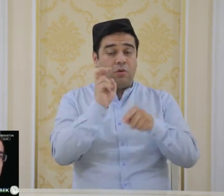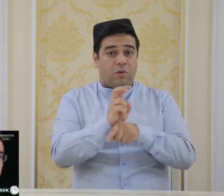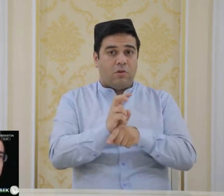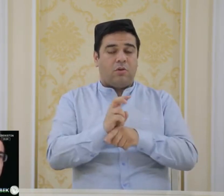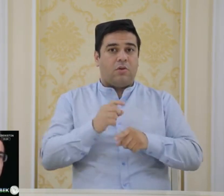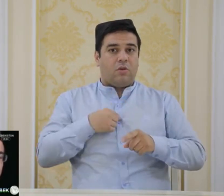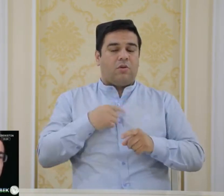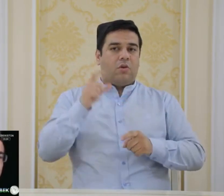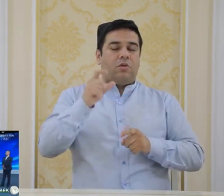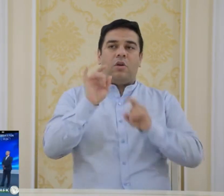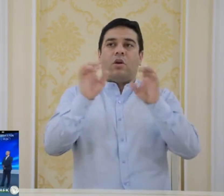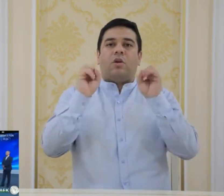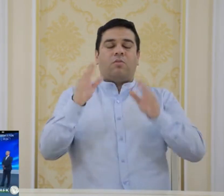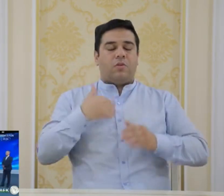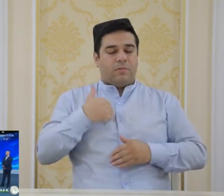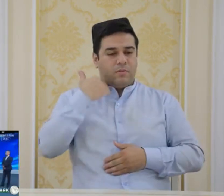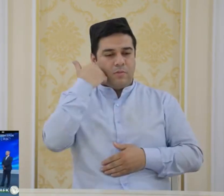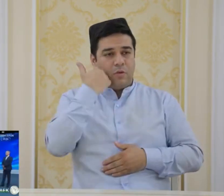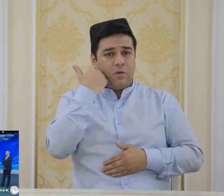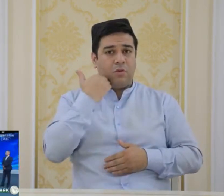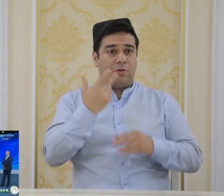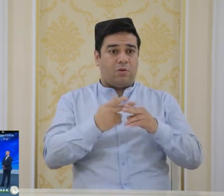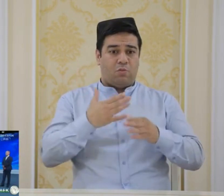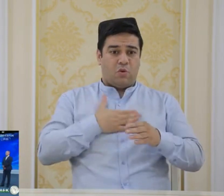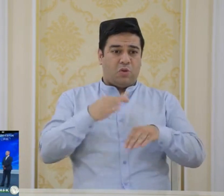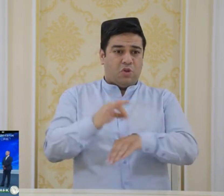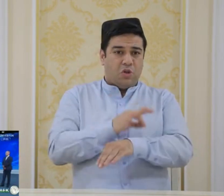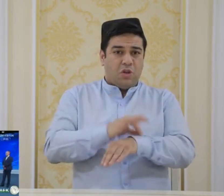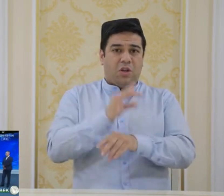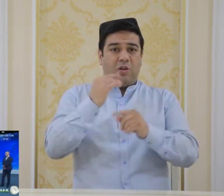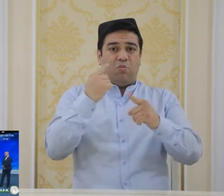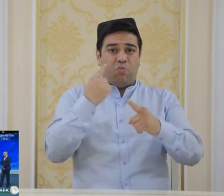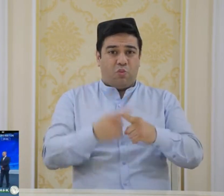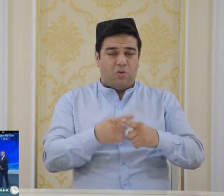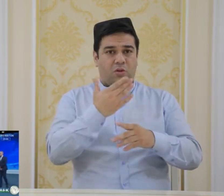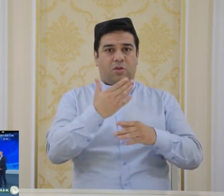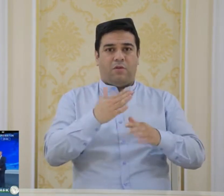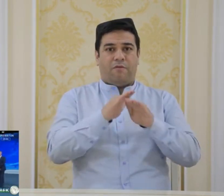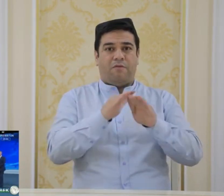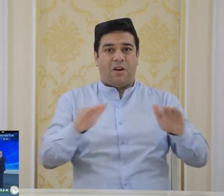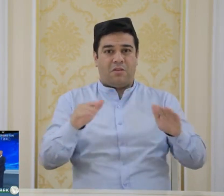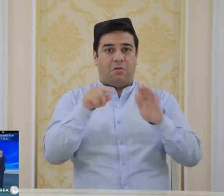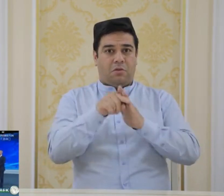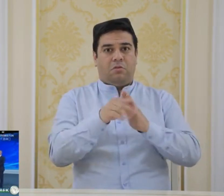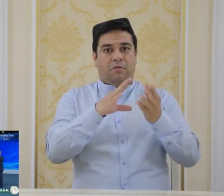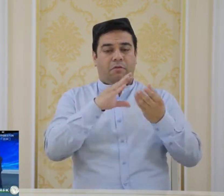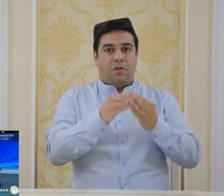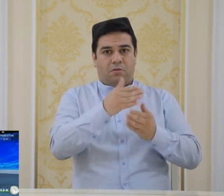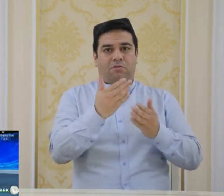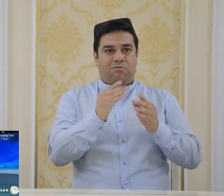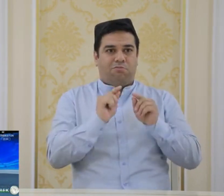avvaliga odamlardan uyaldim. Men onasi farzandlarim o'tiribdi, shularga ta'sir qilsin, shular